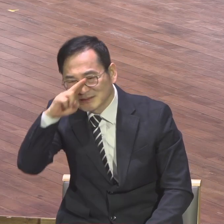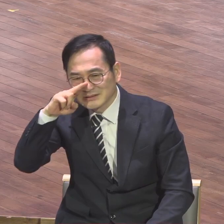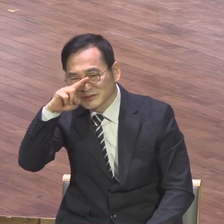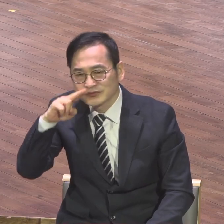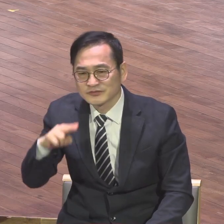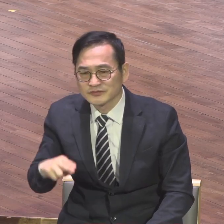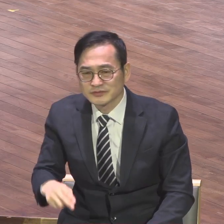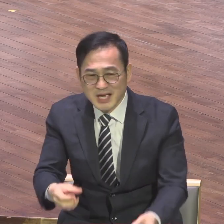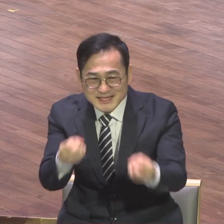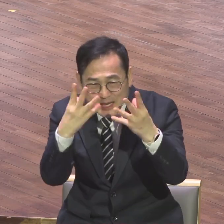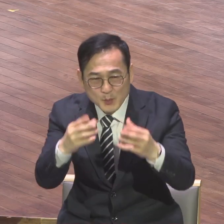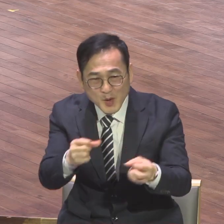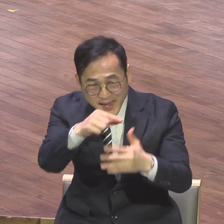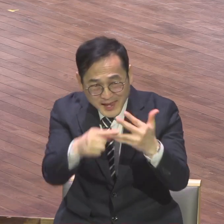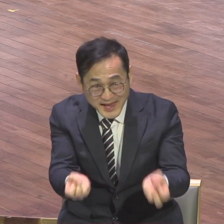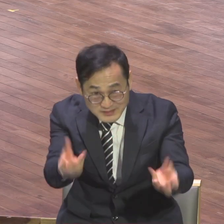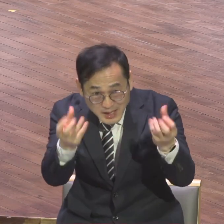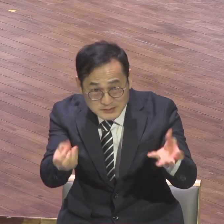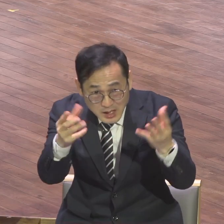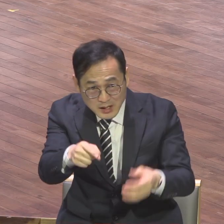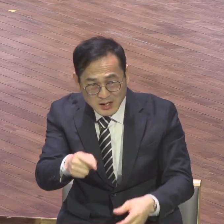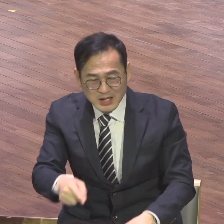뭐 새로운 물 한다 에이씨